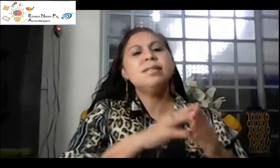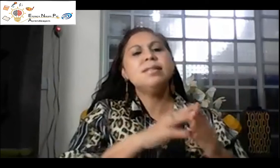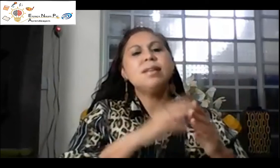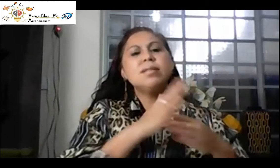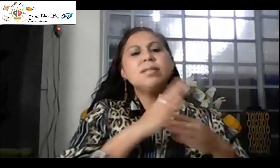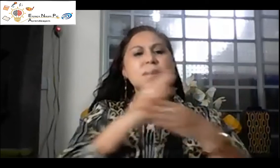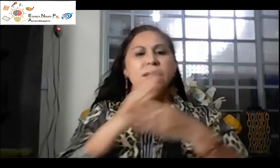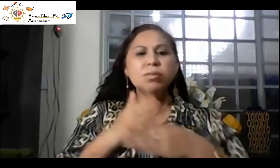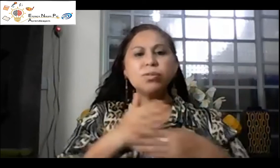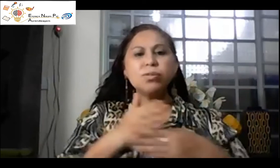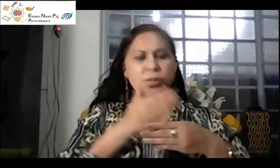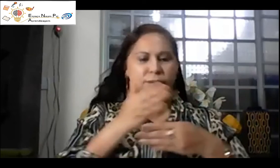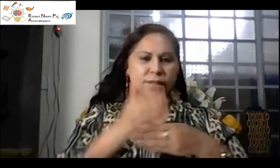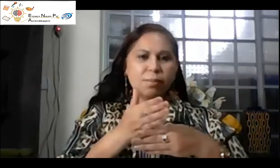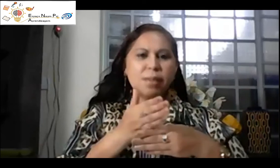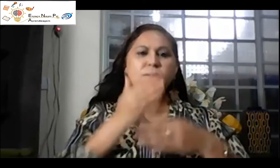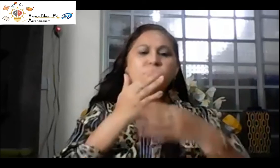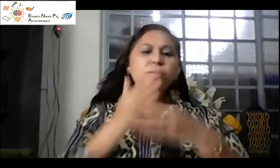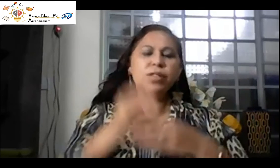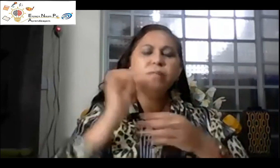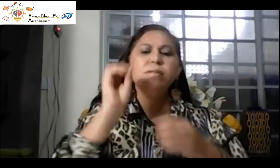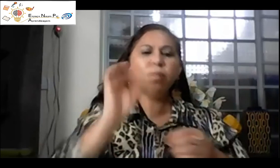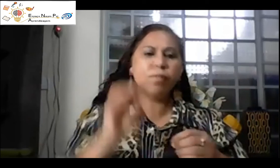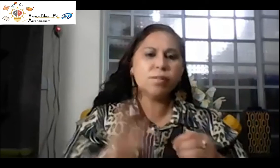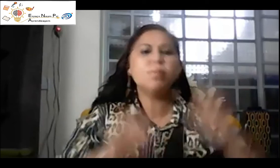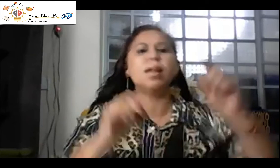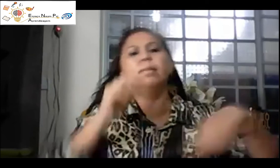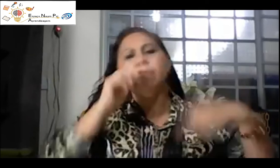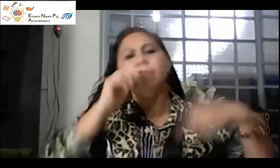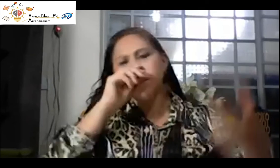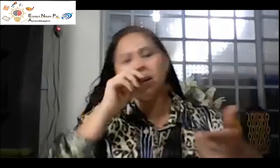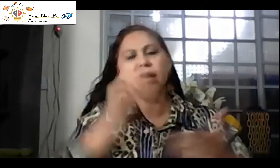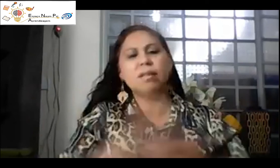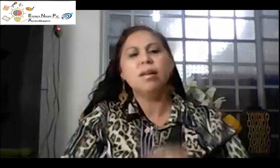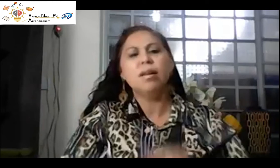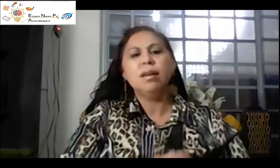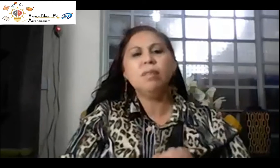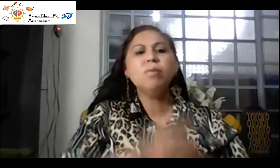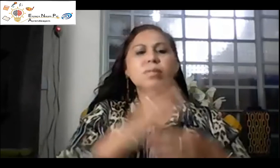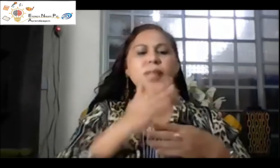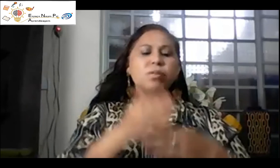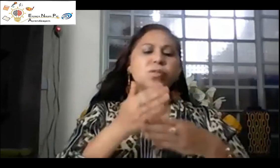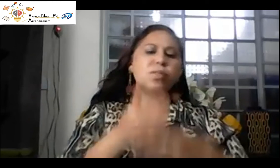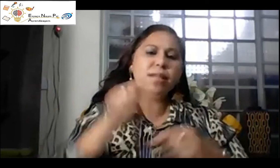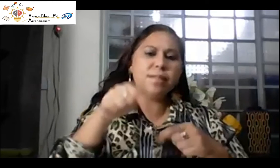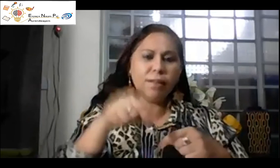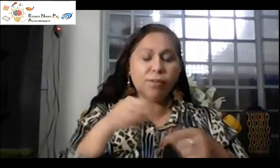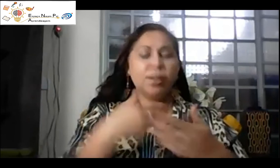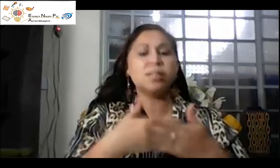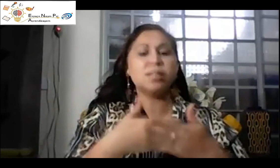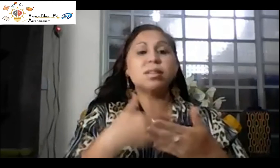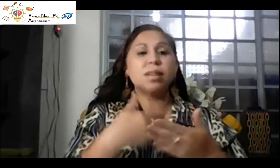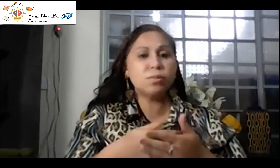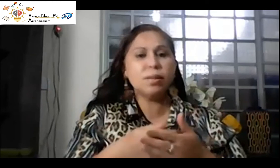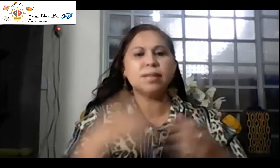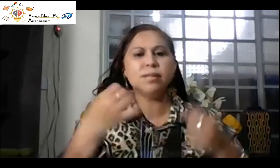essas aulas eu também tenho os vídeos, mas os vídeos eu só vou soltar depois, né? Igual tem os vídeos desse livro que a gente